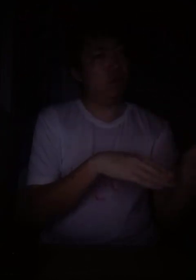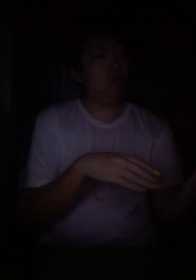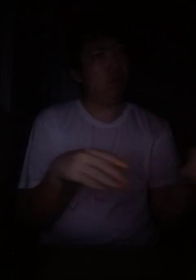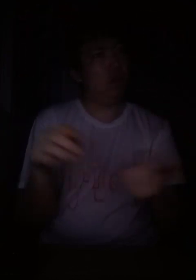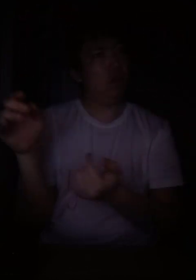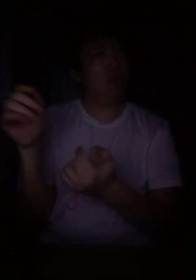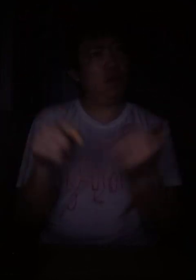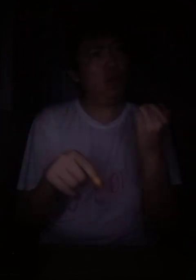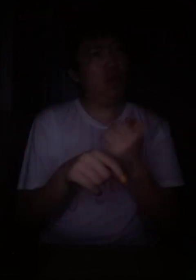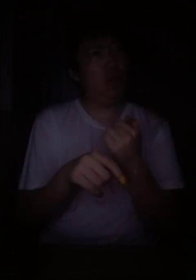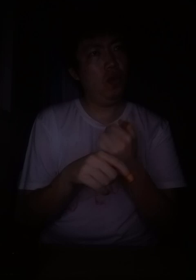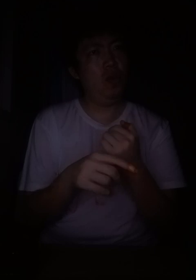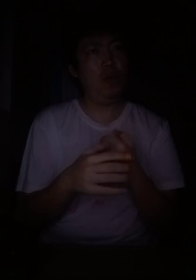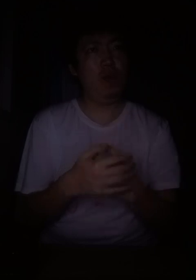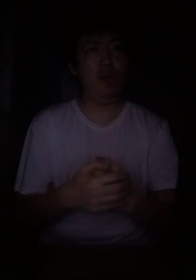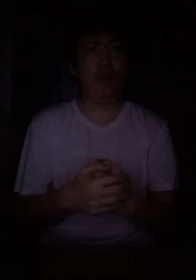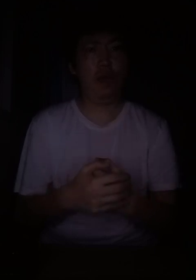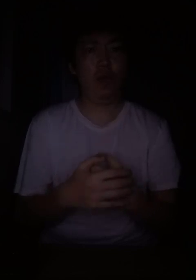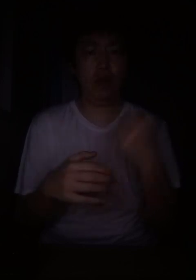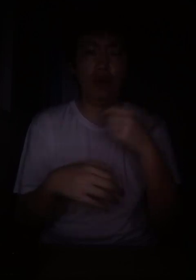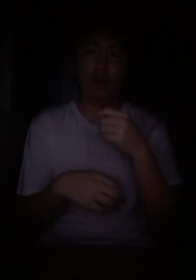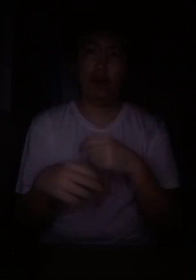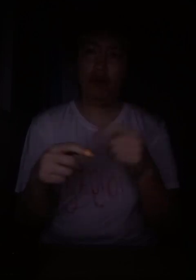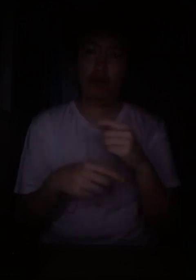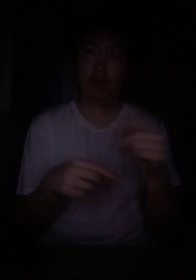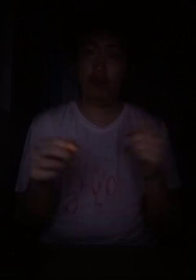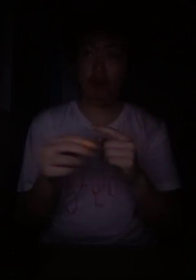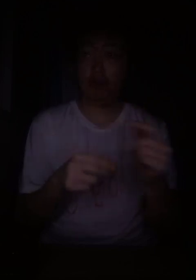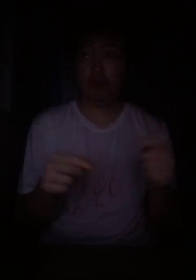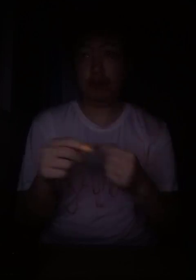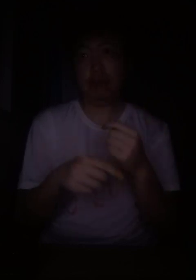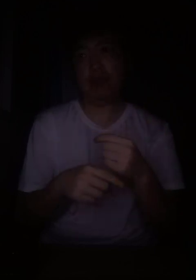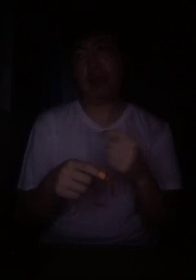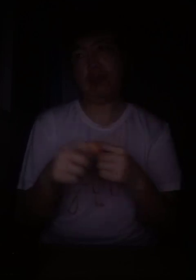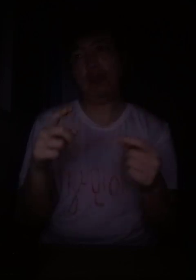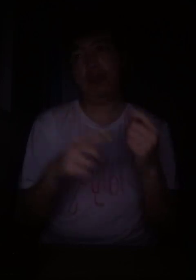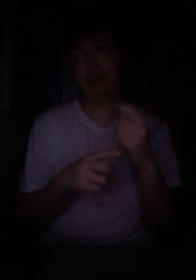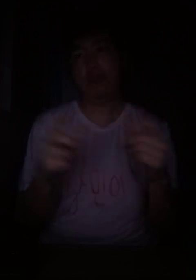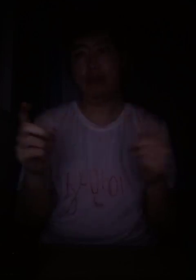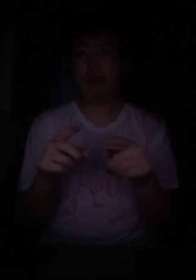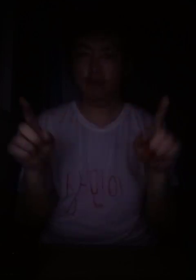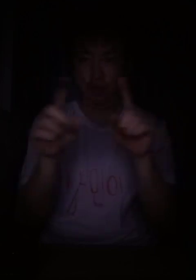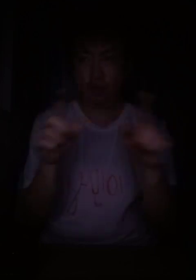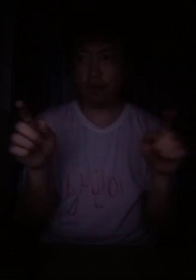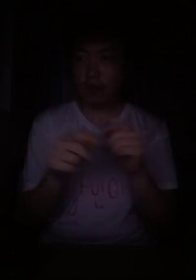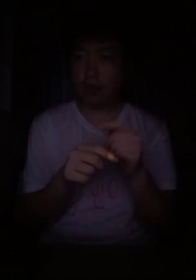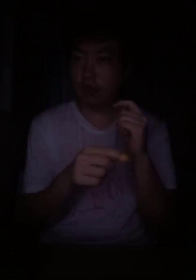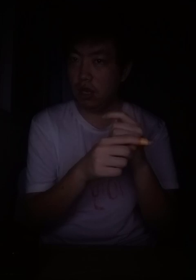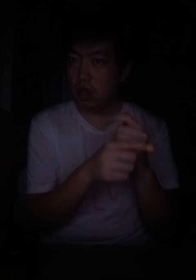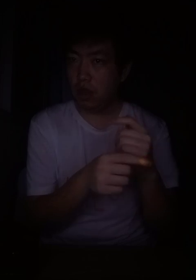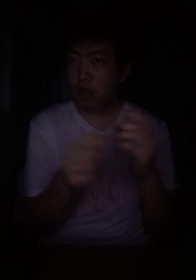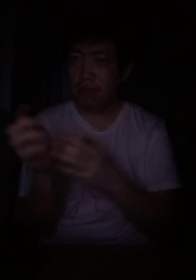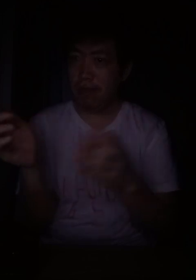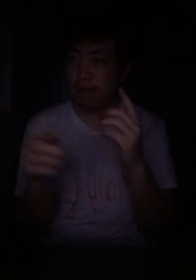합니다. 자, 이제 상처투성이가 될 정도로 격하게 싸우는 개들의 모습. 하지만 그 누구도 경기를 멈출 생각을 하지